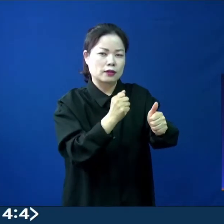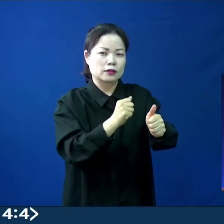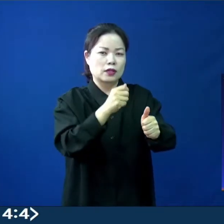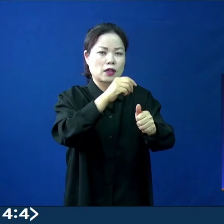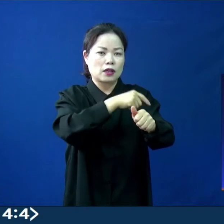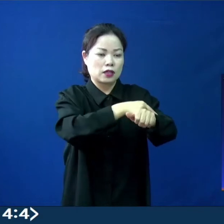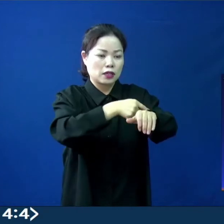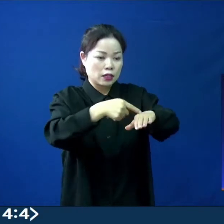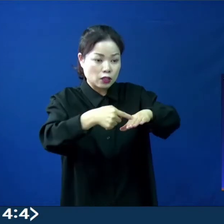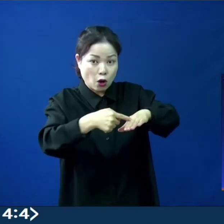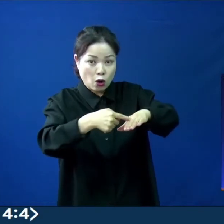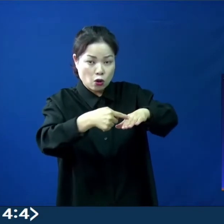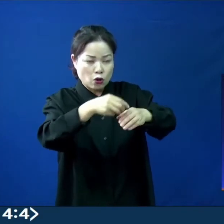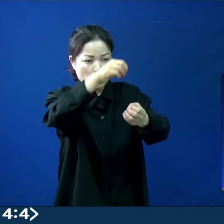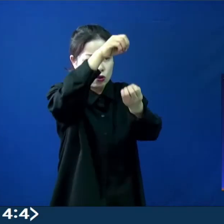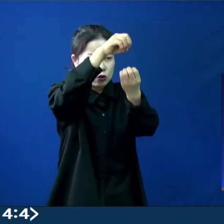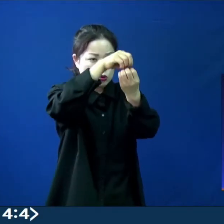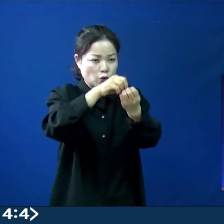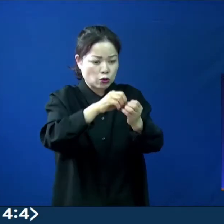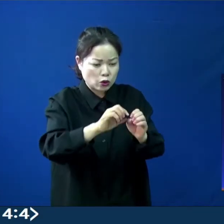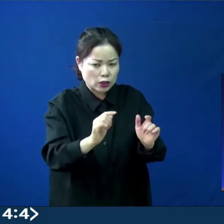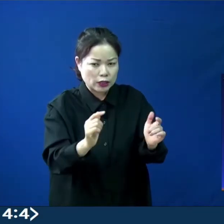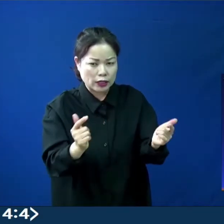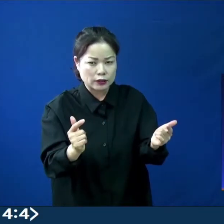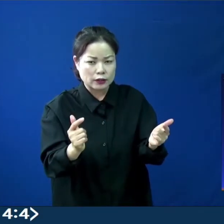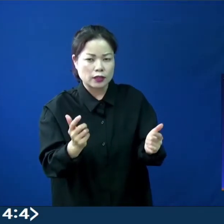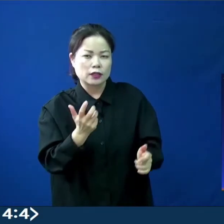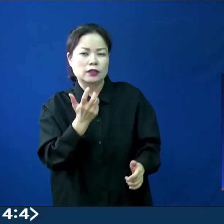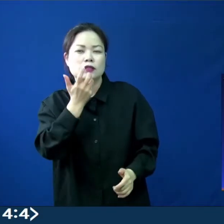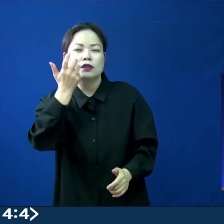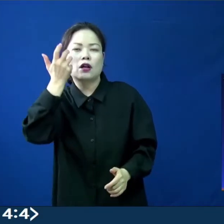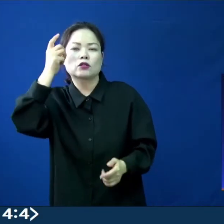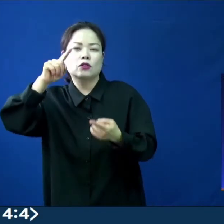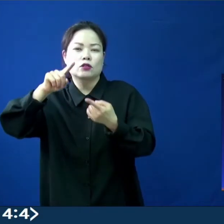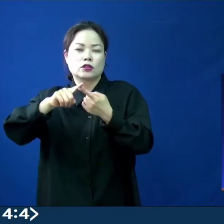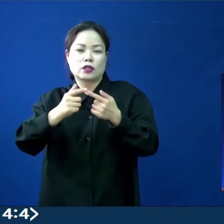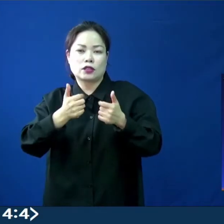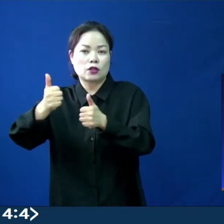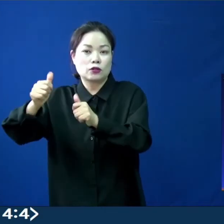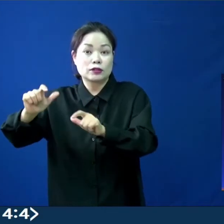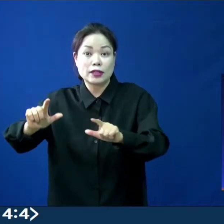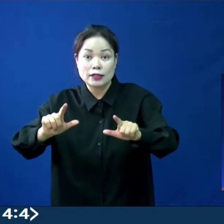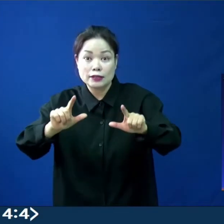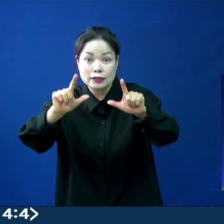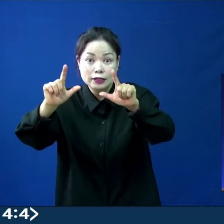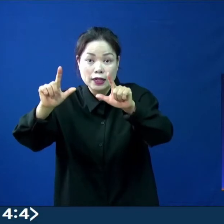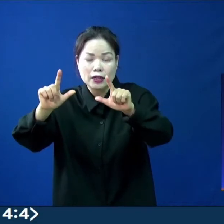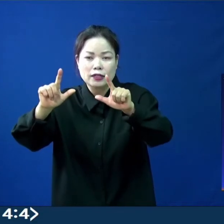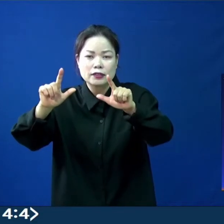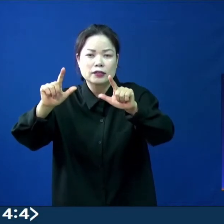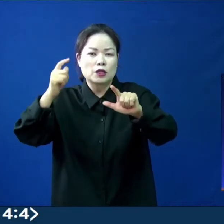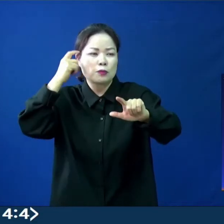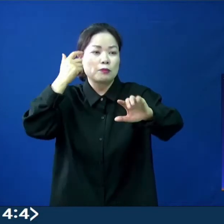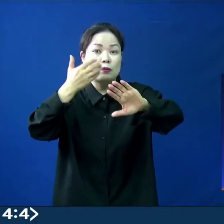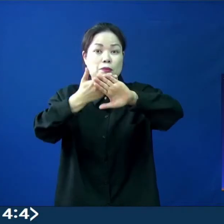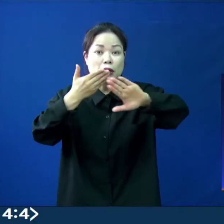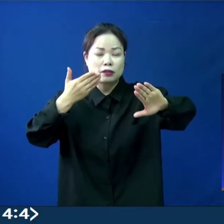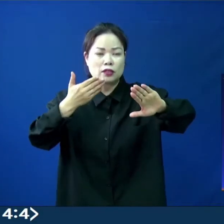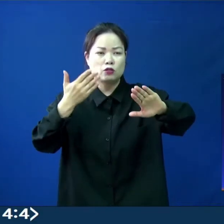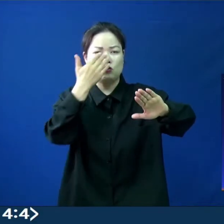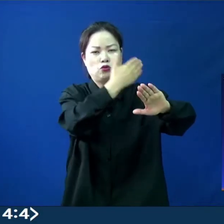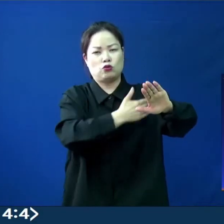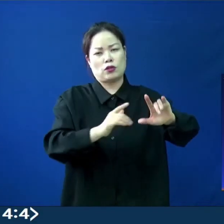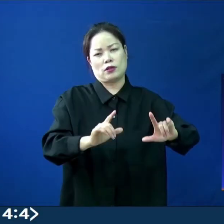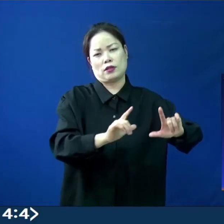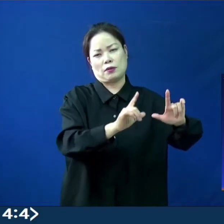아니라 영적인 삶, 성령을 따라 사는 삶, 영을 따라 사는 삶과 반대되는 육의